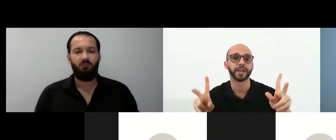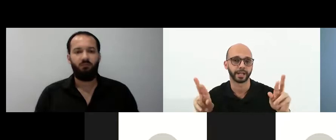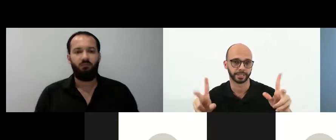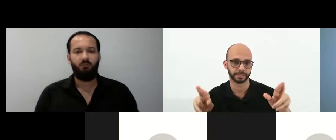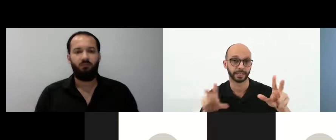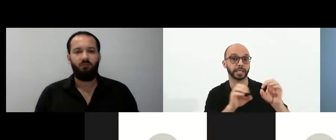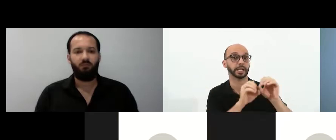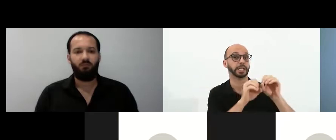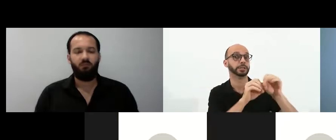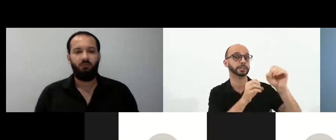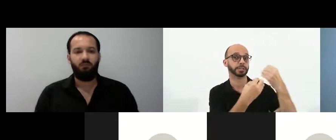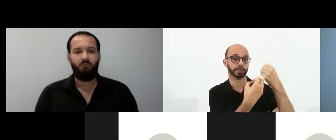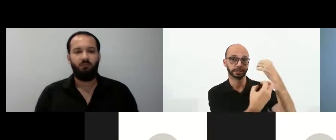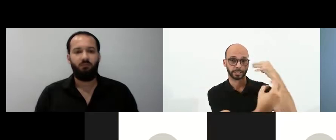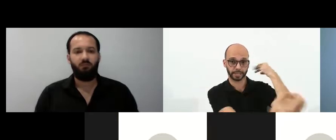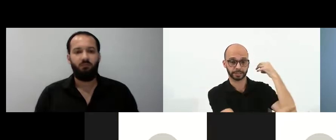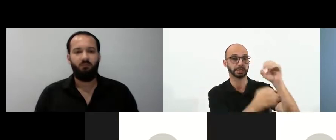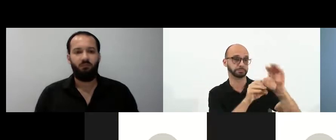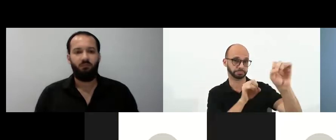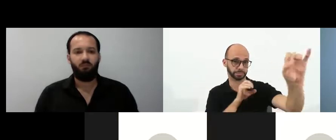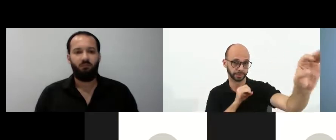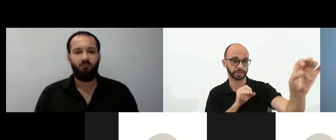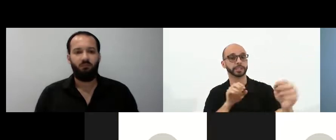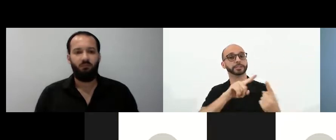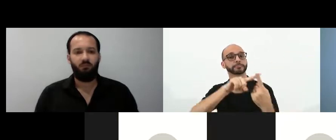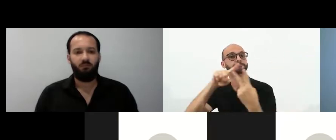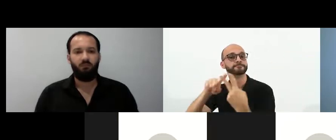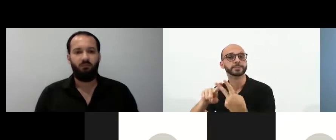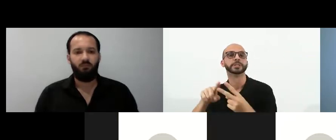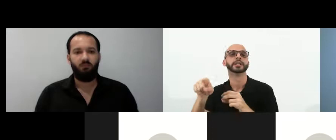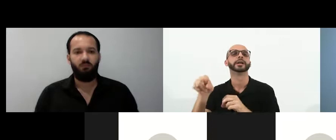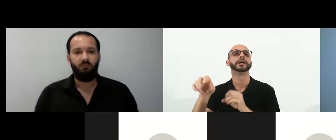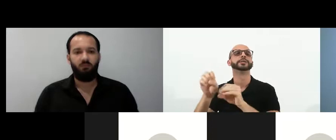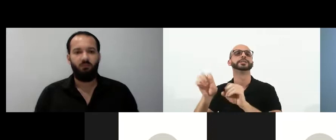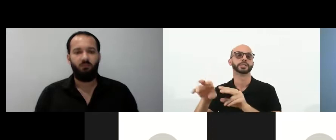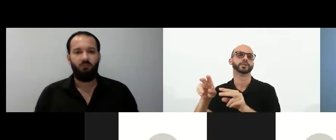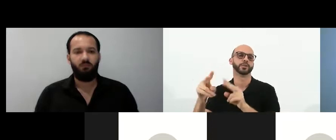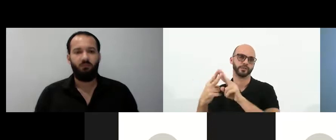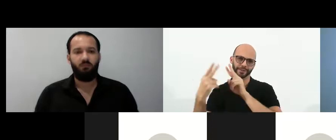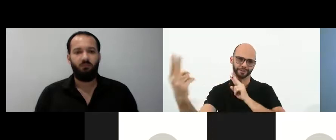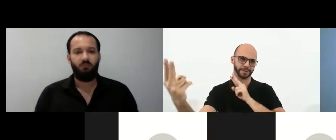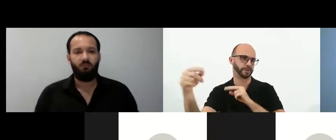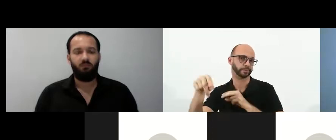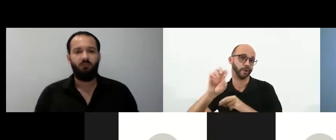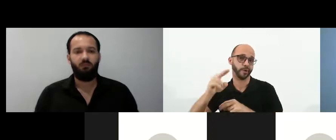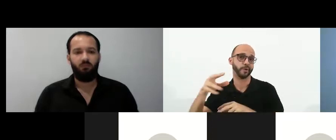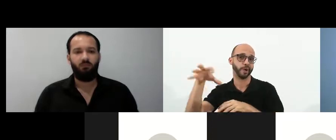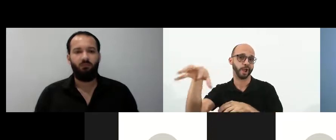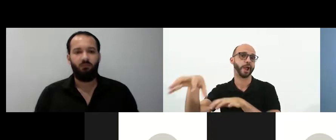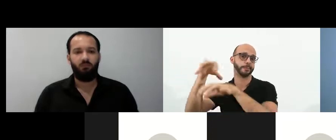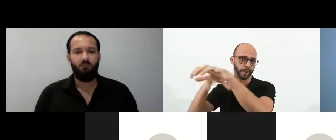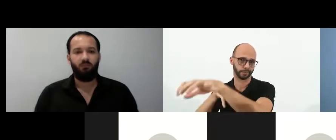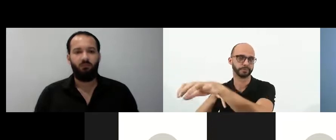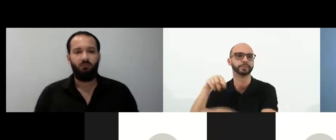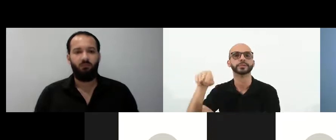Olha, geralmente nós temos a diferença, tá? Vou explicar essa diferença da educação à distância e do ensino